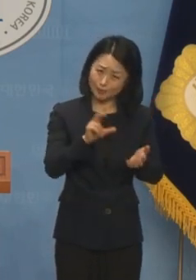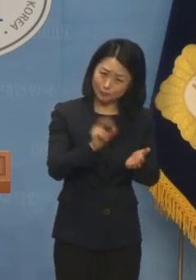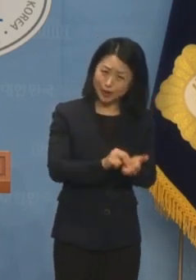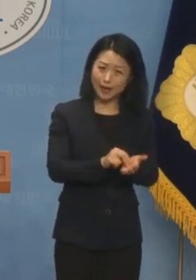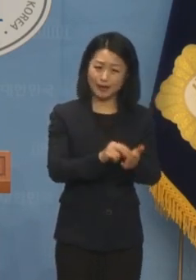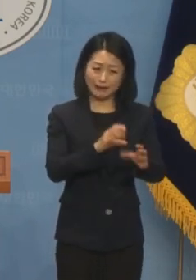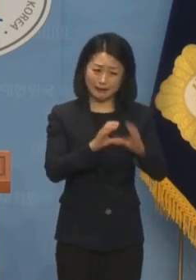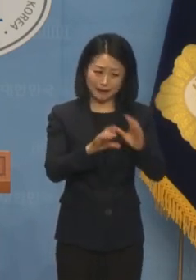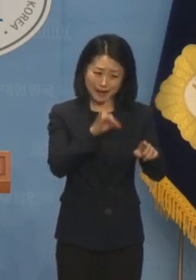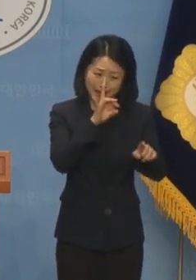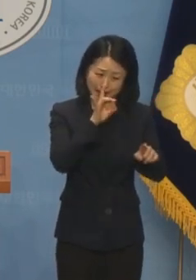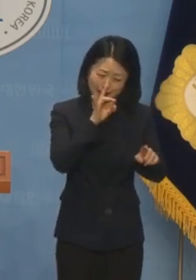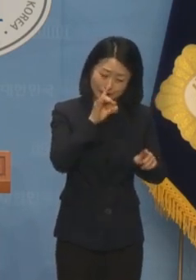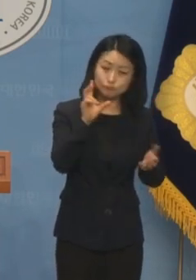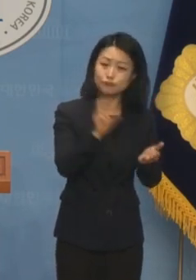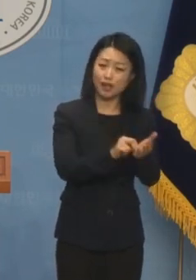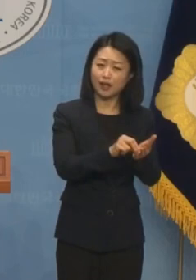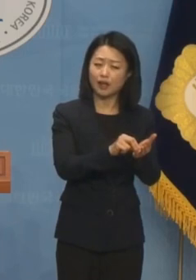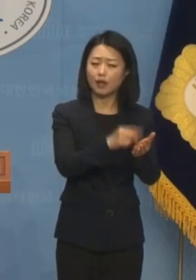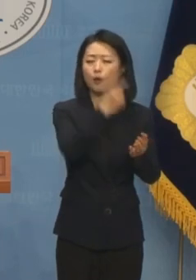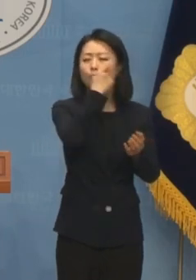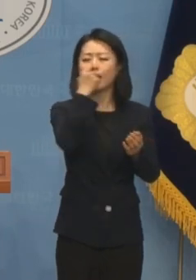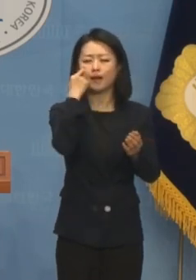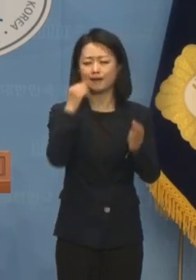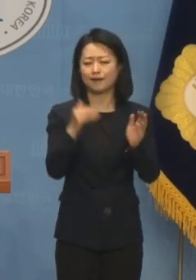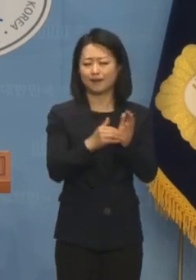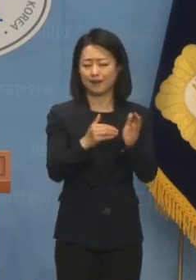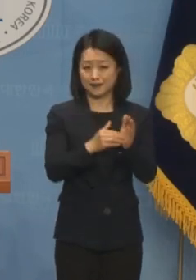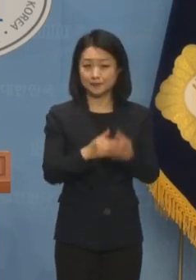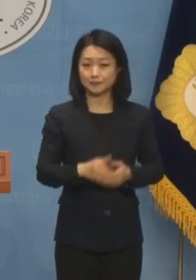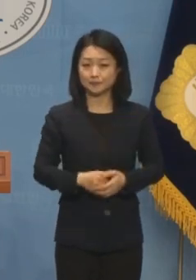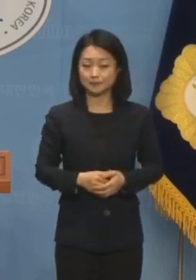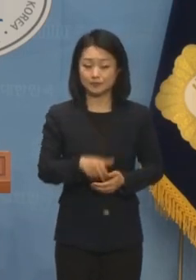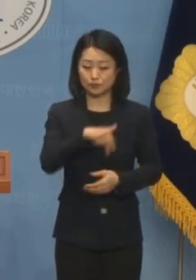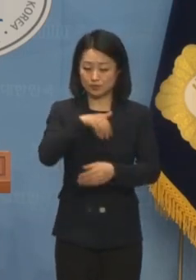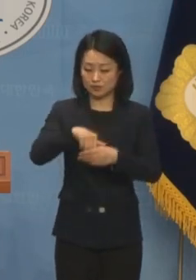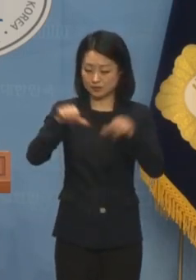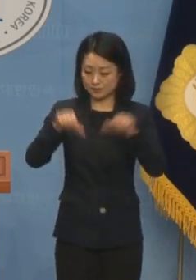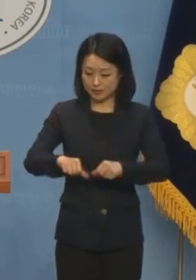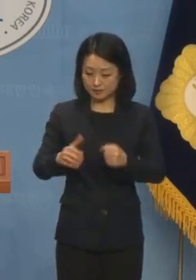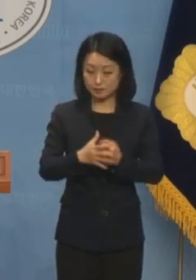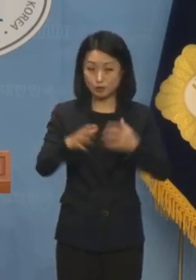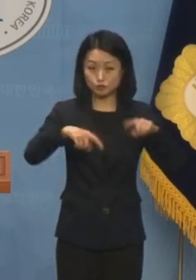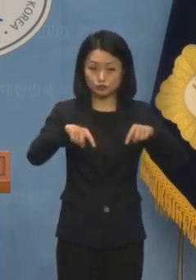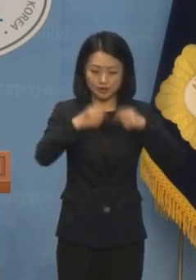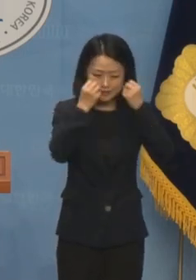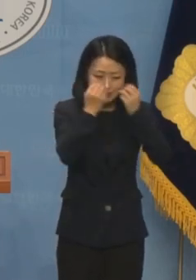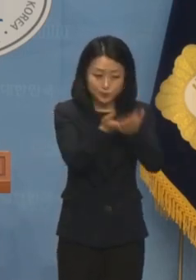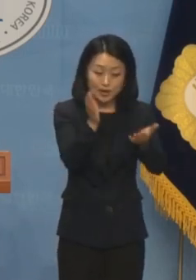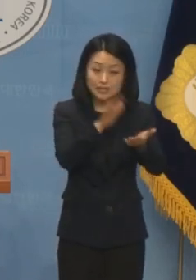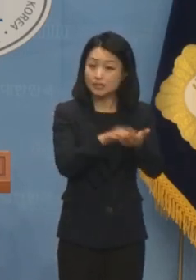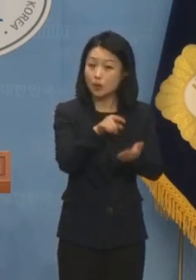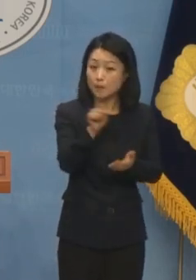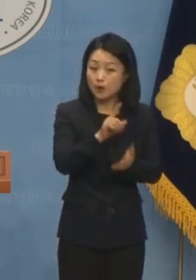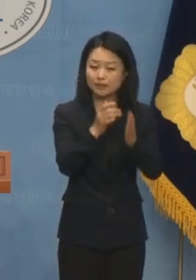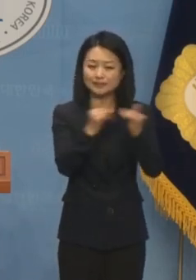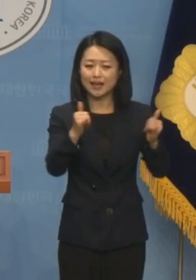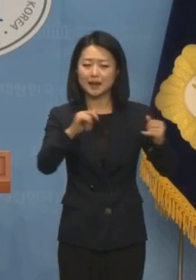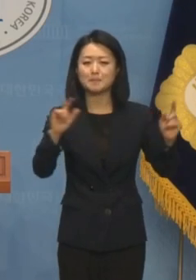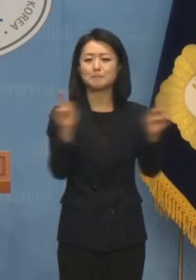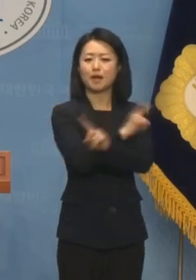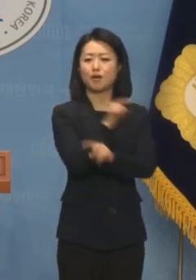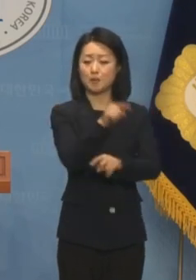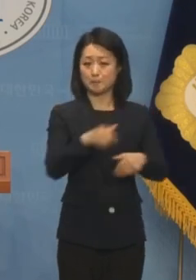불통 의지를 확인시켜주고 있습니다. 총선 참패에 따른 국정 쇄신의 시작은 인적